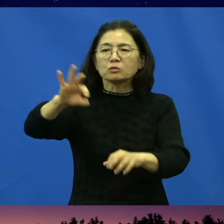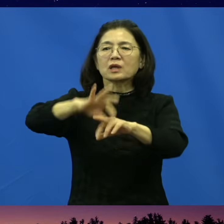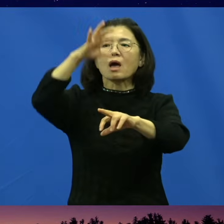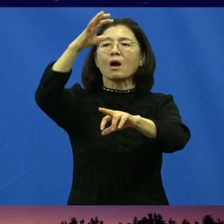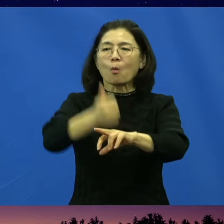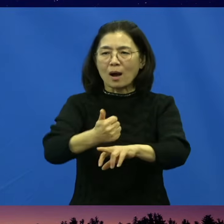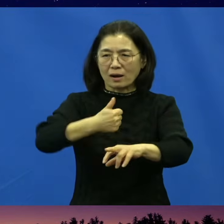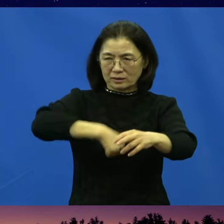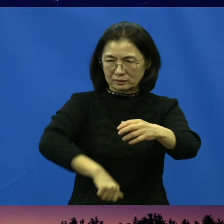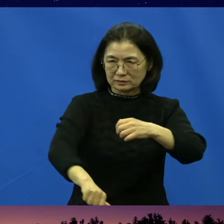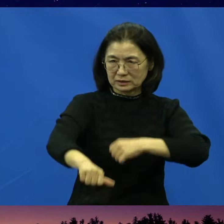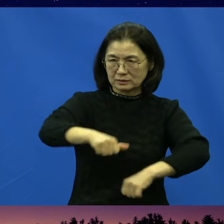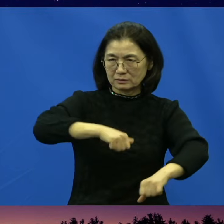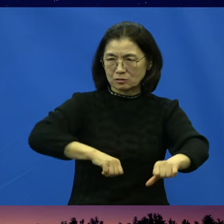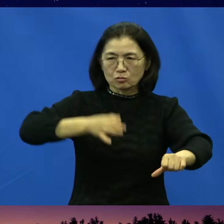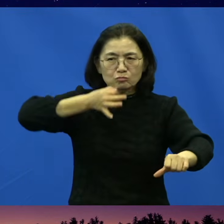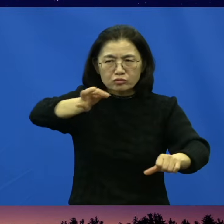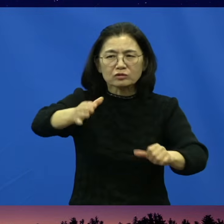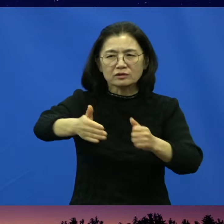겁니다.